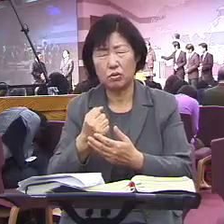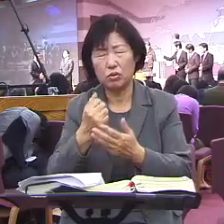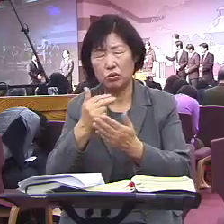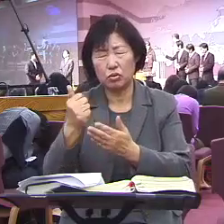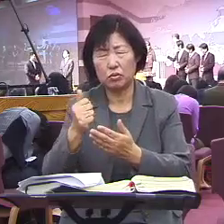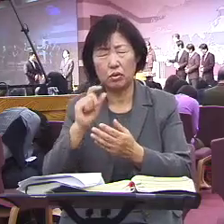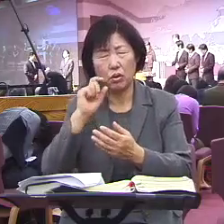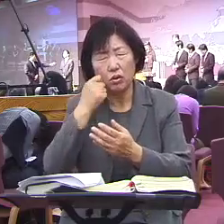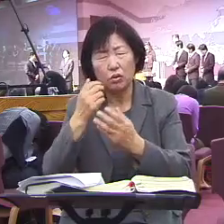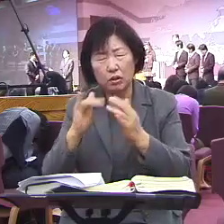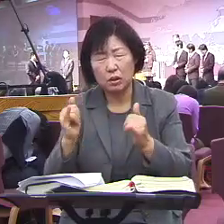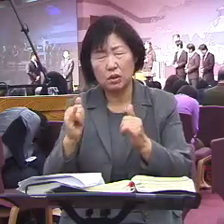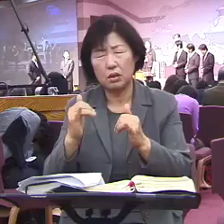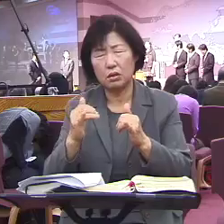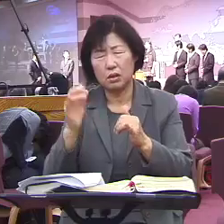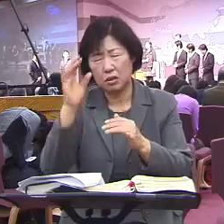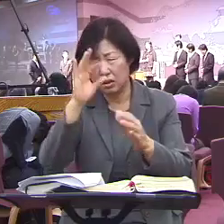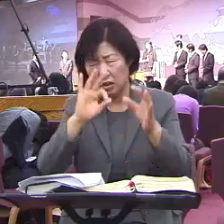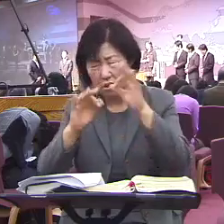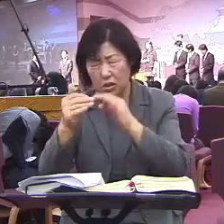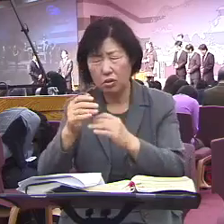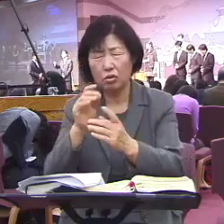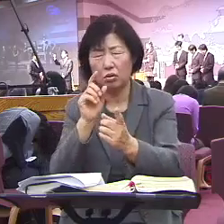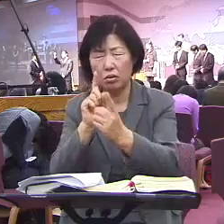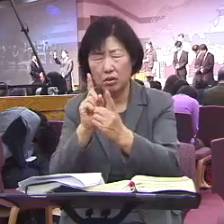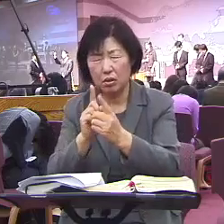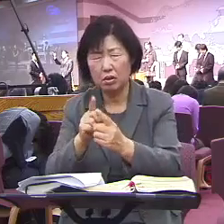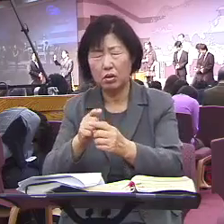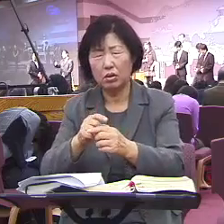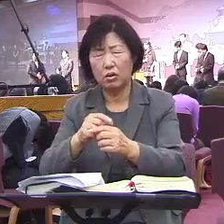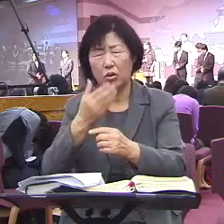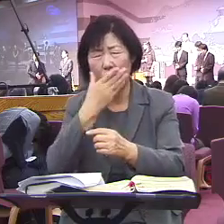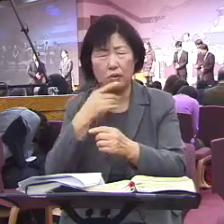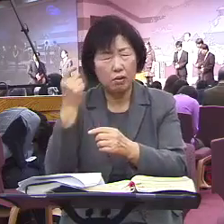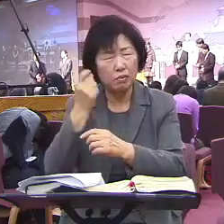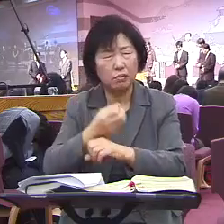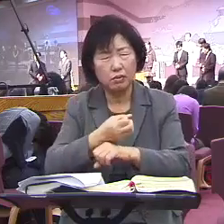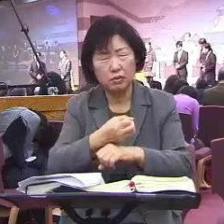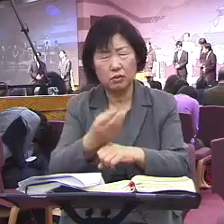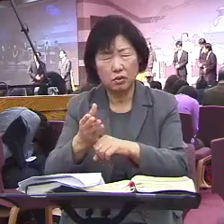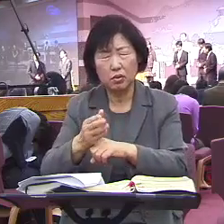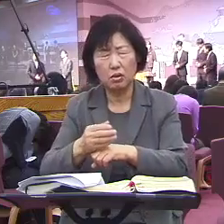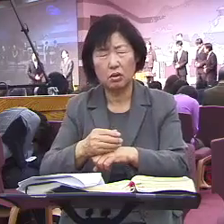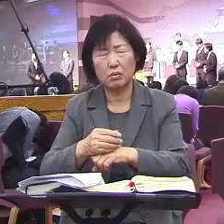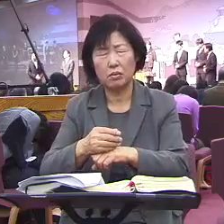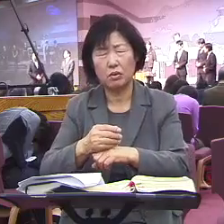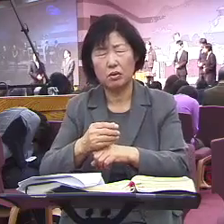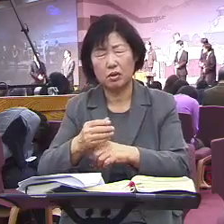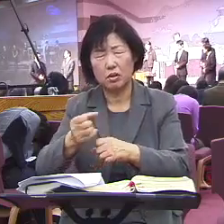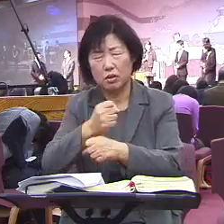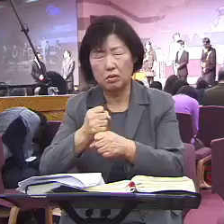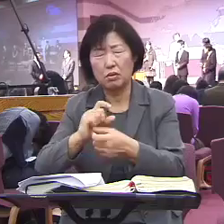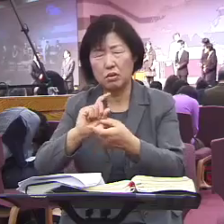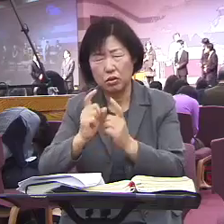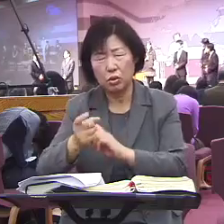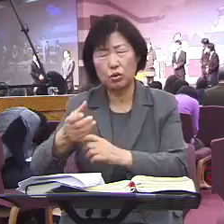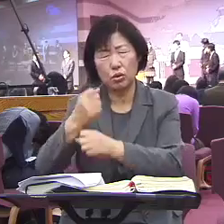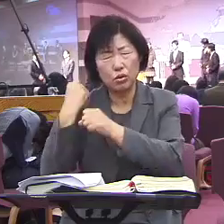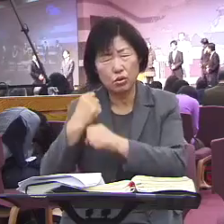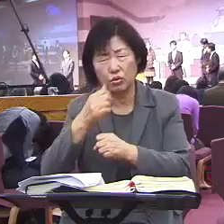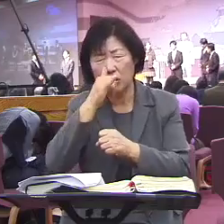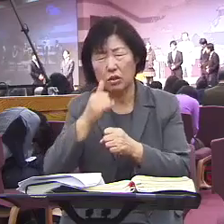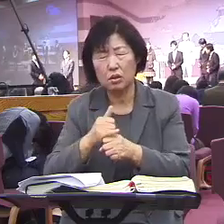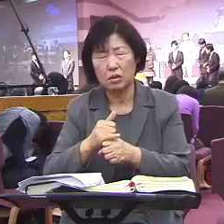도와주시옵시고 주님을 바라보는 믿음으로 일어서게 해주시옵소서. 우리 손에 갖고 있는 지팡이가 있음을 보게 해주시옵소서.